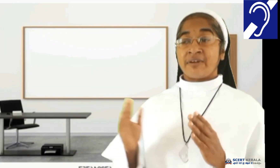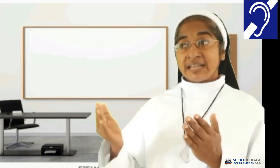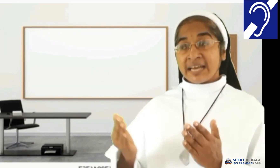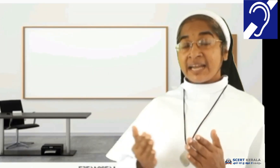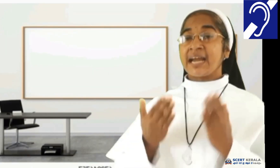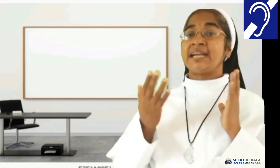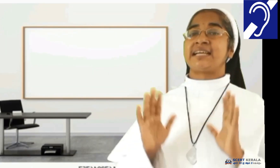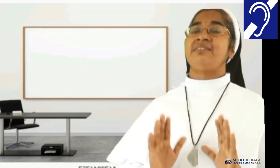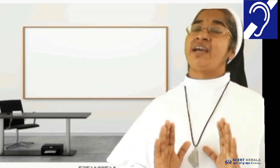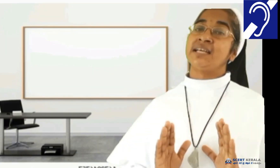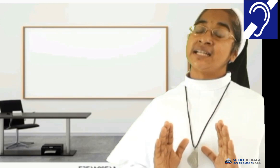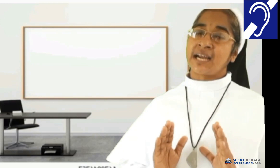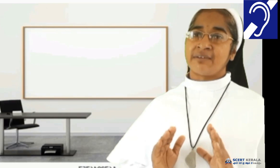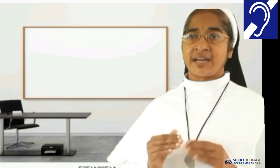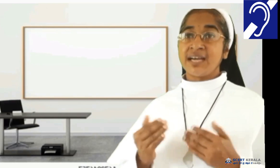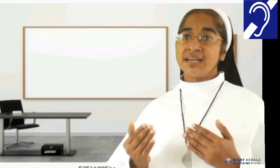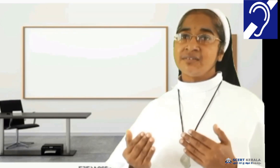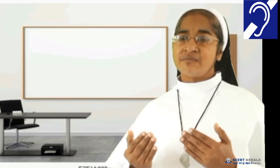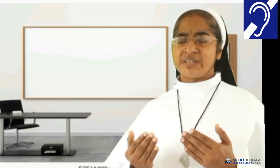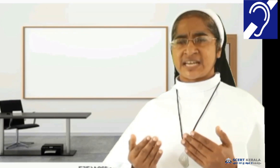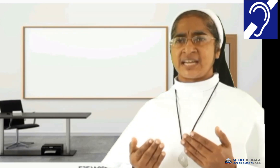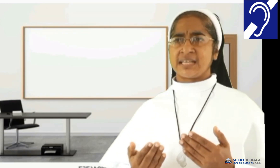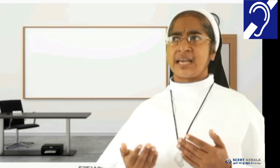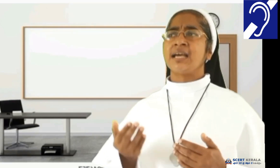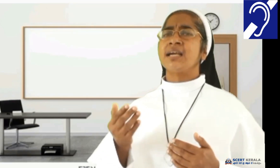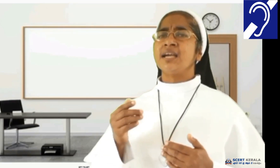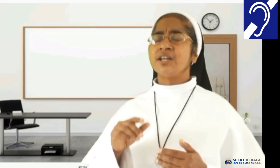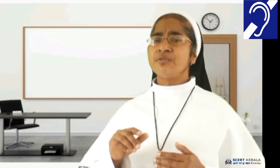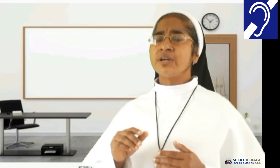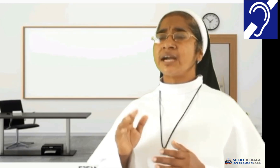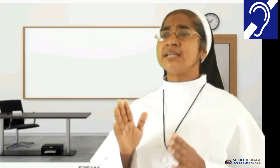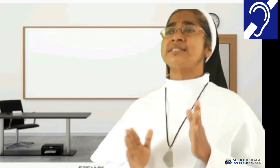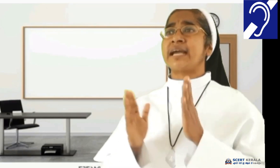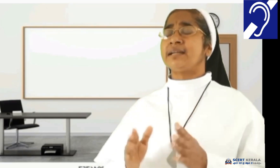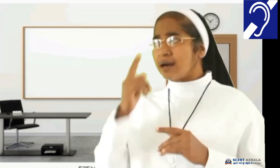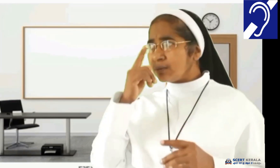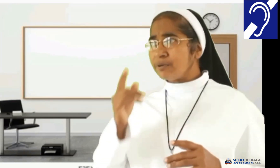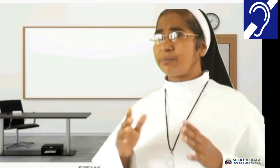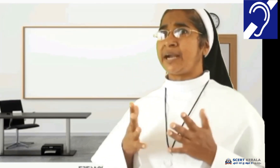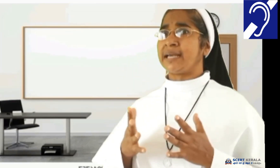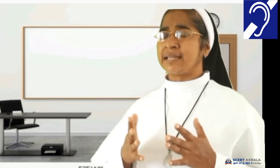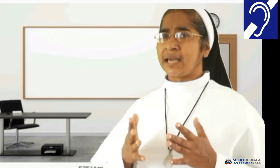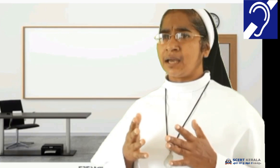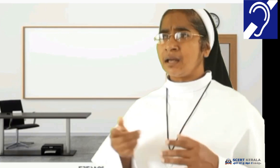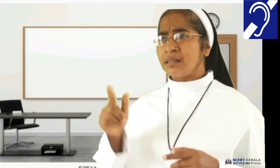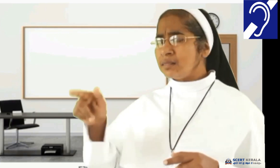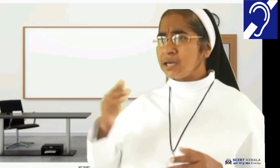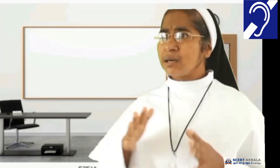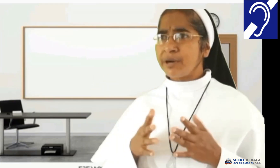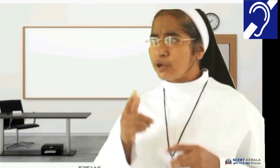അവരുടെ നേരെയാണ് ട്രെയിൻ വരുന്നതെന്നാണ് അവര് വിചാരിക്കുന്നത്. എന്തുകൊണ്ടാണ് ട്രെയിൻ കാണുമ്പോൾ അവർ പേടിക്കുന്നേ? നിങ്ങൾക്ക്